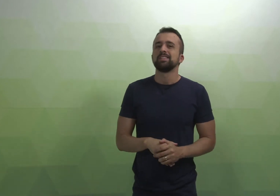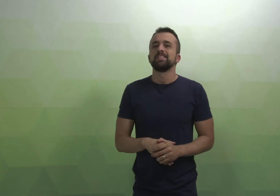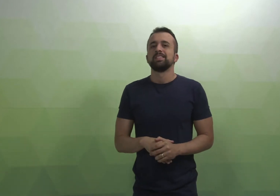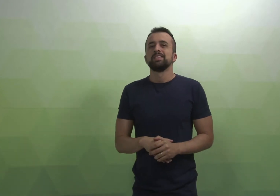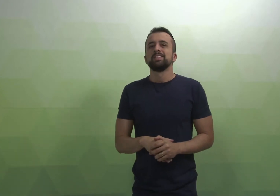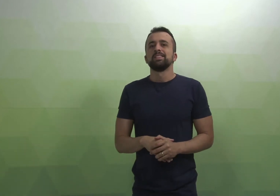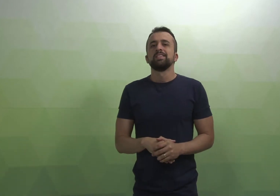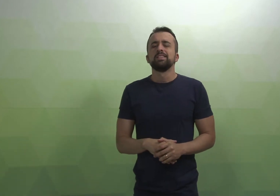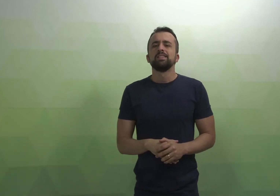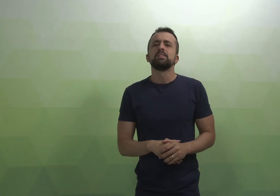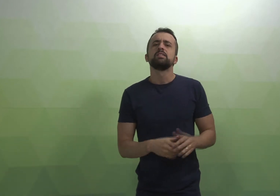Vamos praticar?